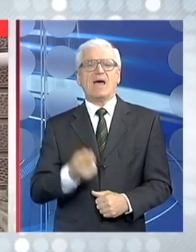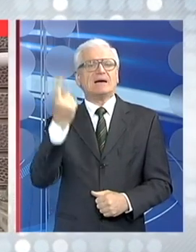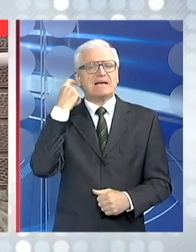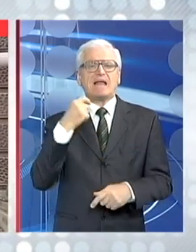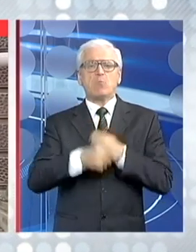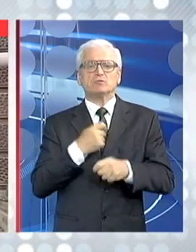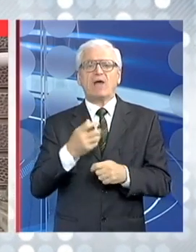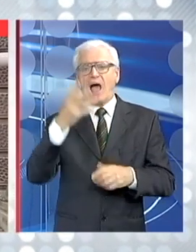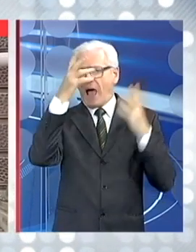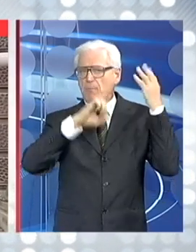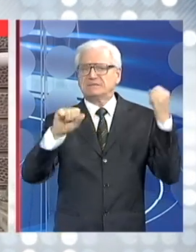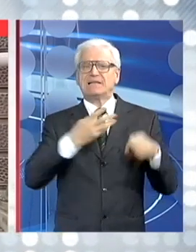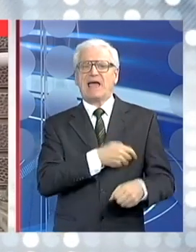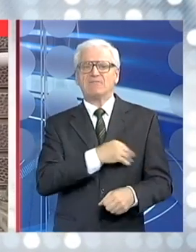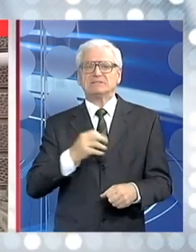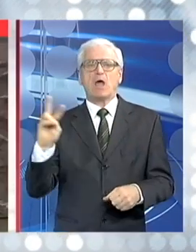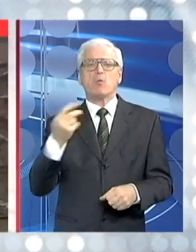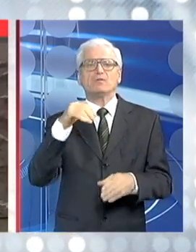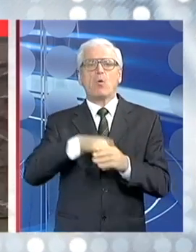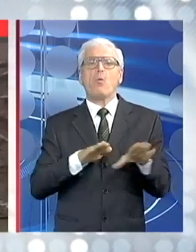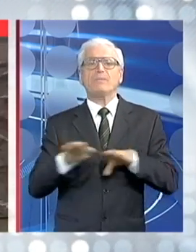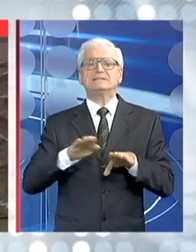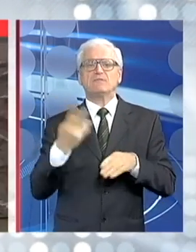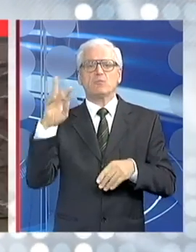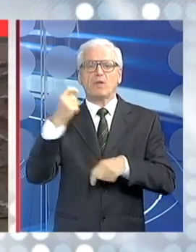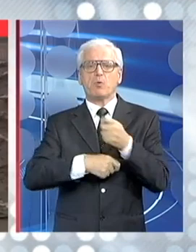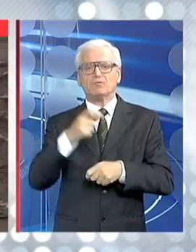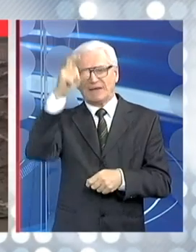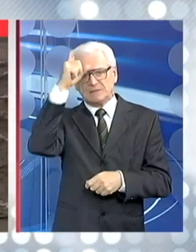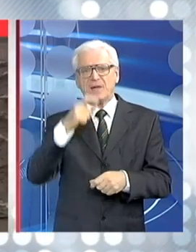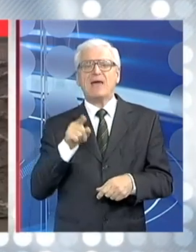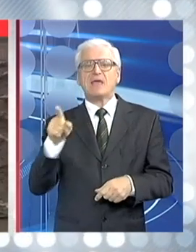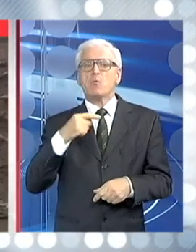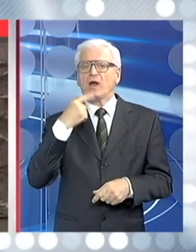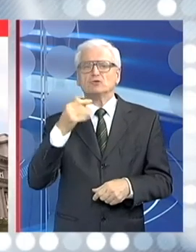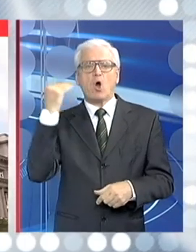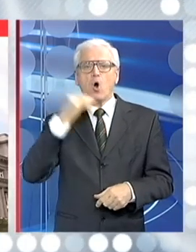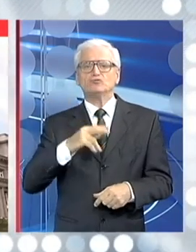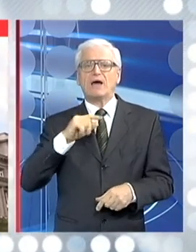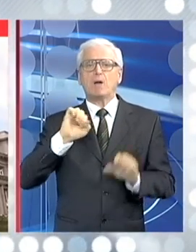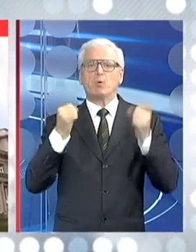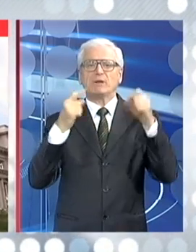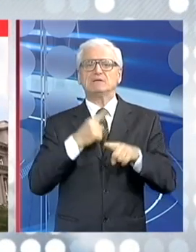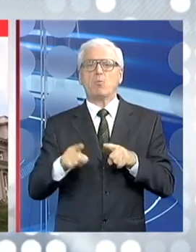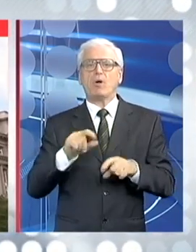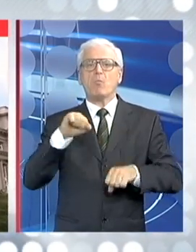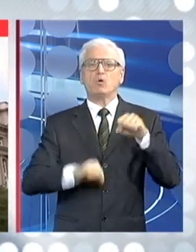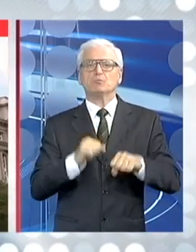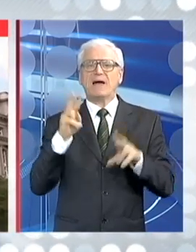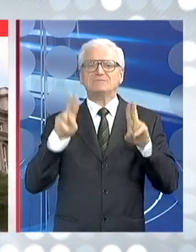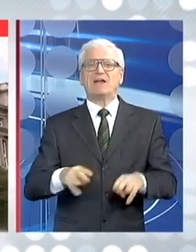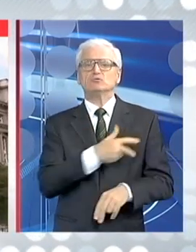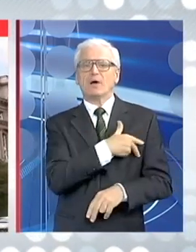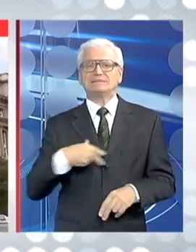Otpravnik poslova ambasade Hrvatske u Beogradu pozvan je u Ministarstvo spoljnih poslova Srbije. Izrečen mu je oštar protest zbog reakcija